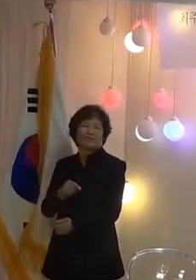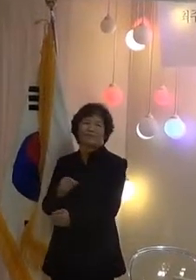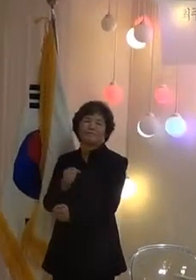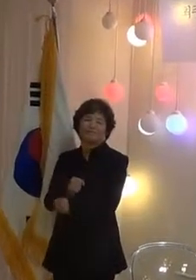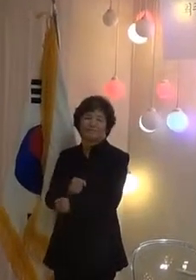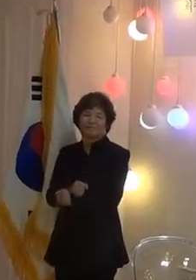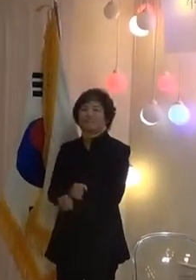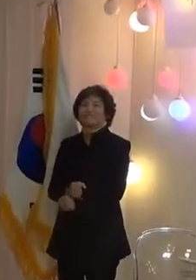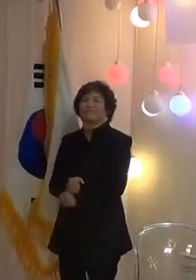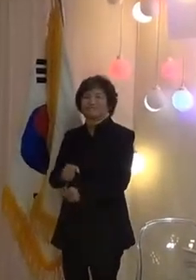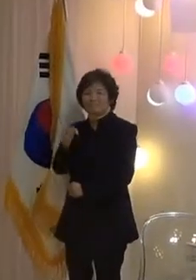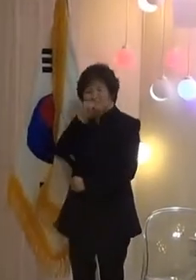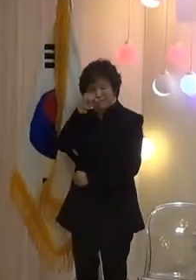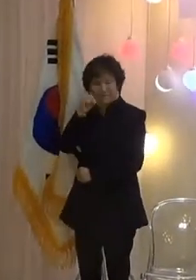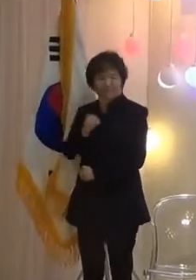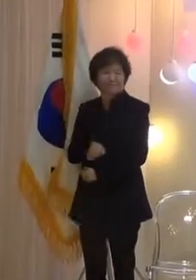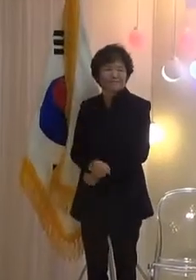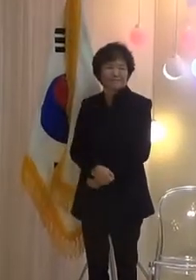같습니다.